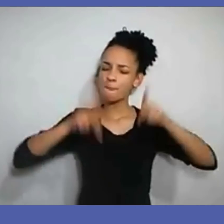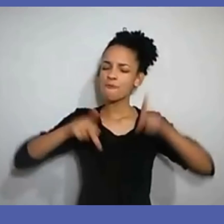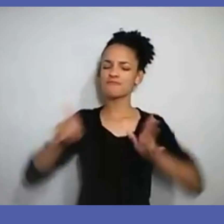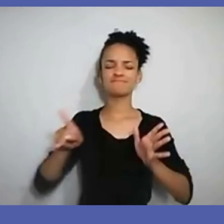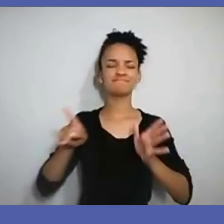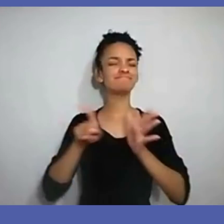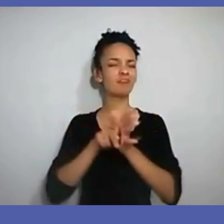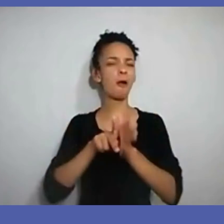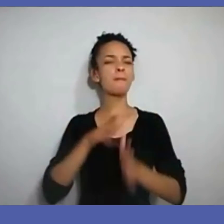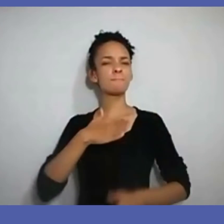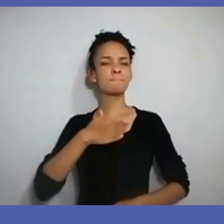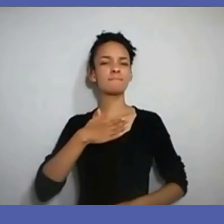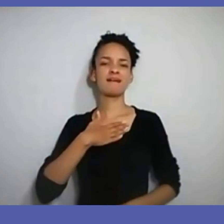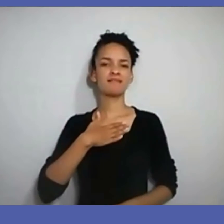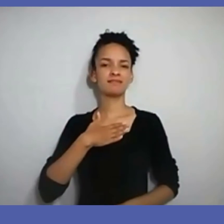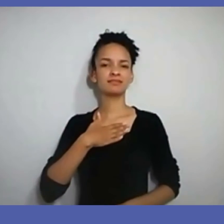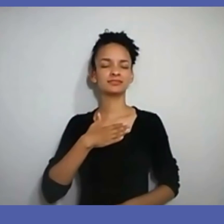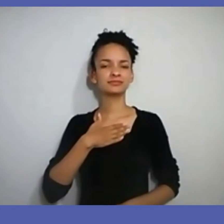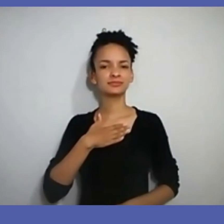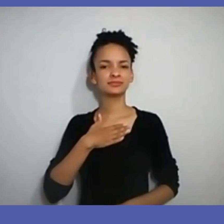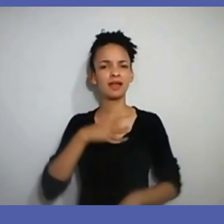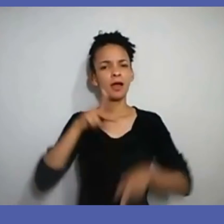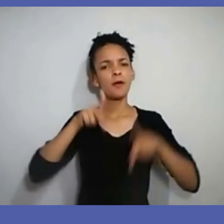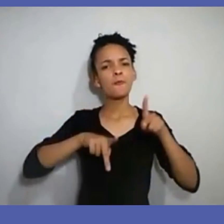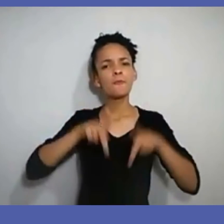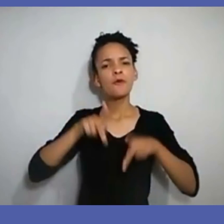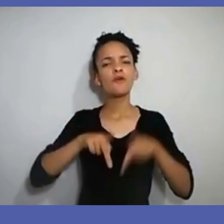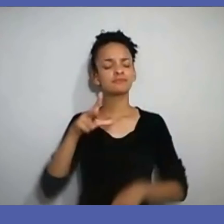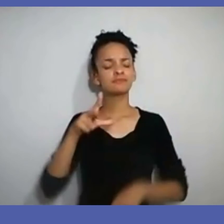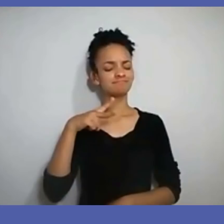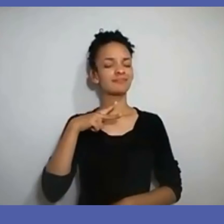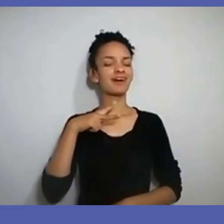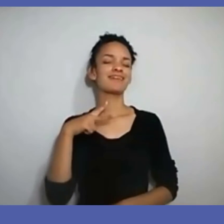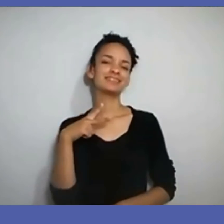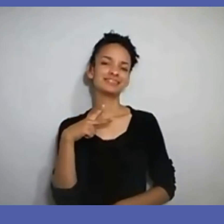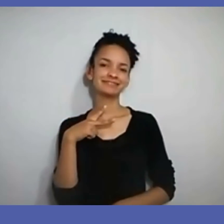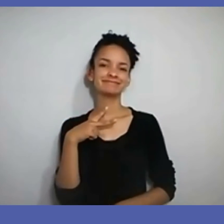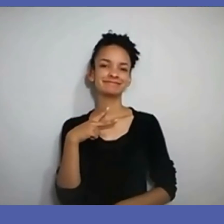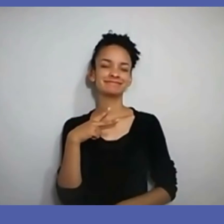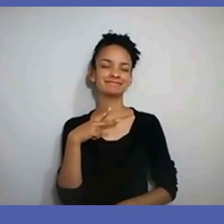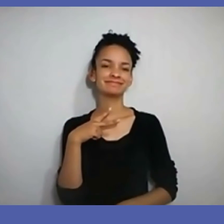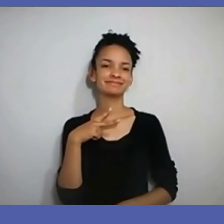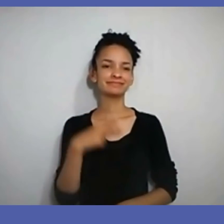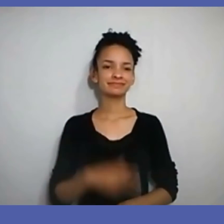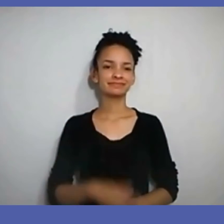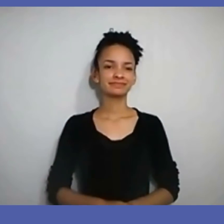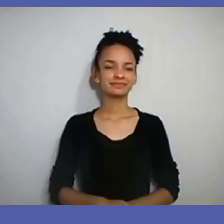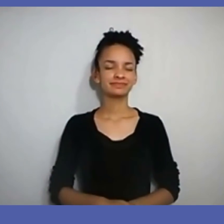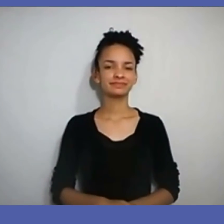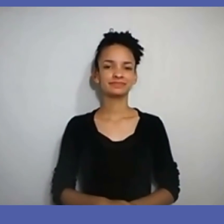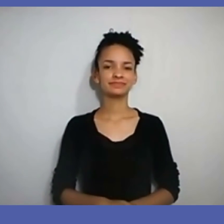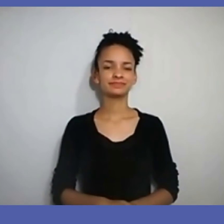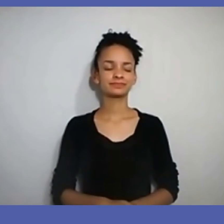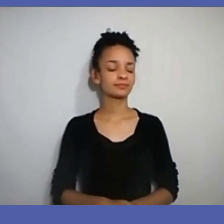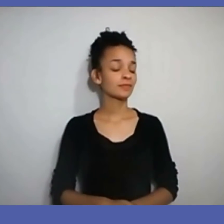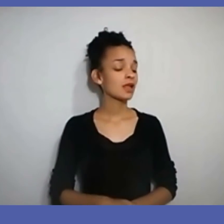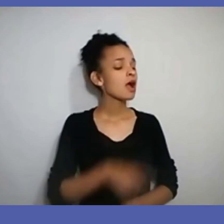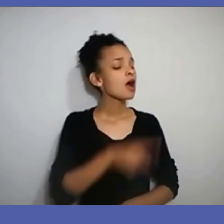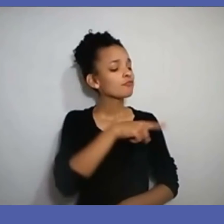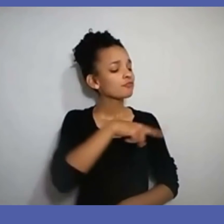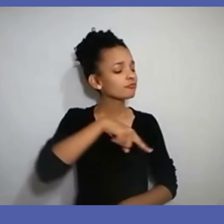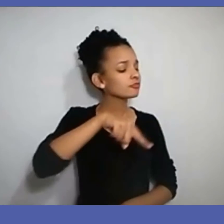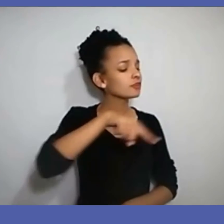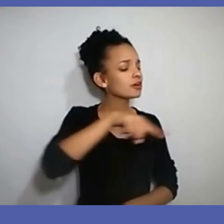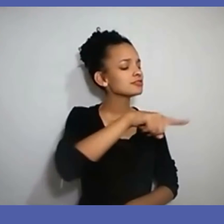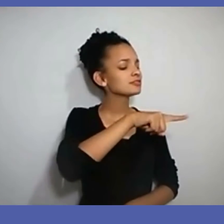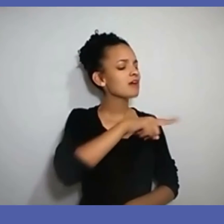Um povo de propriedade peculiar. Vós me sereis reino de